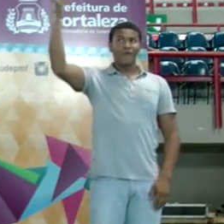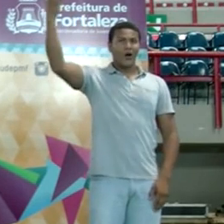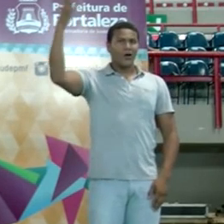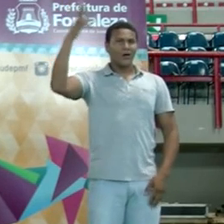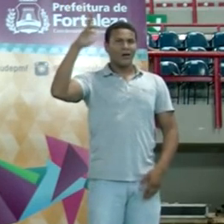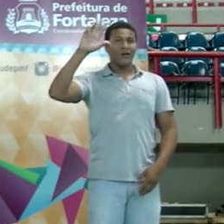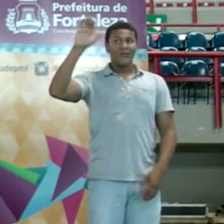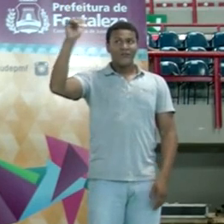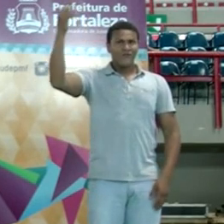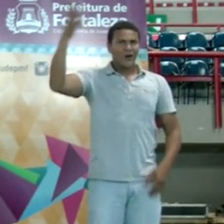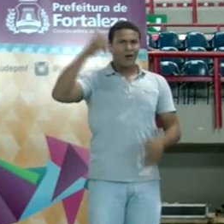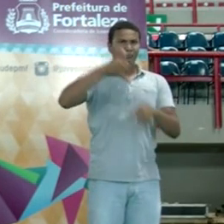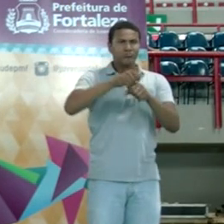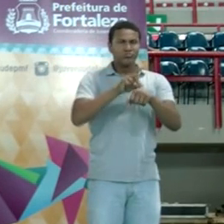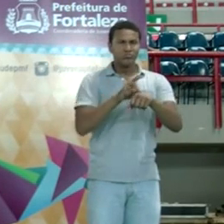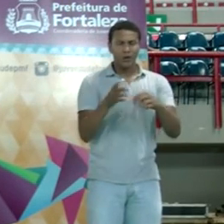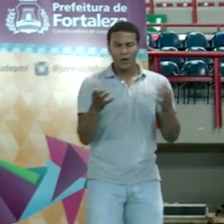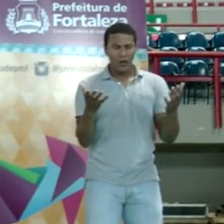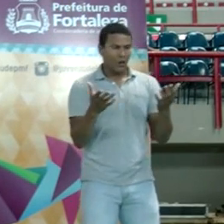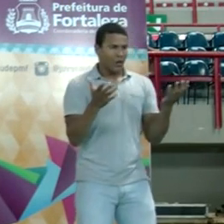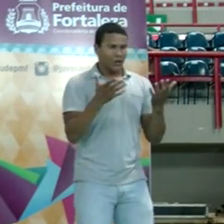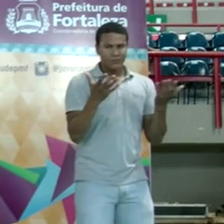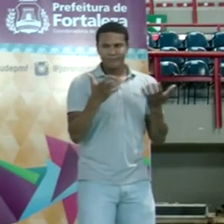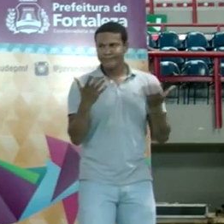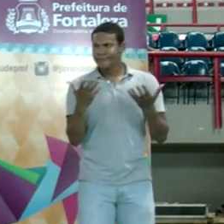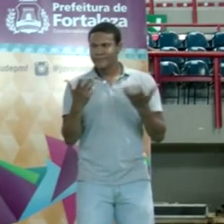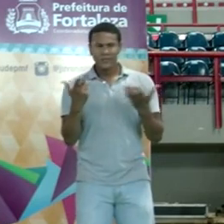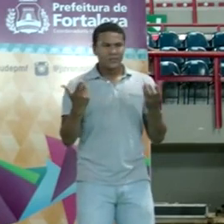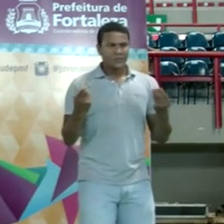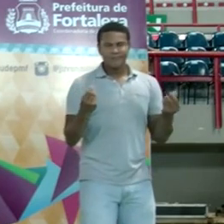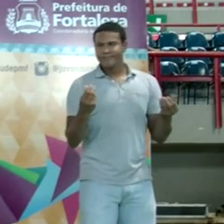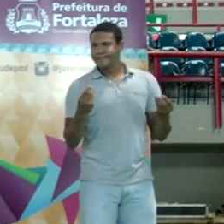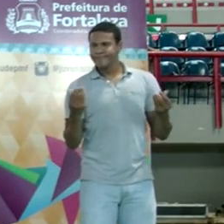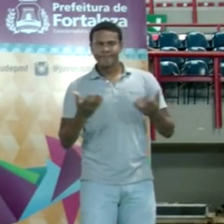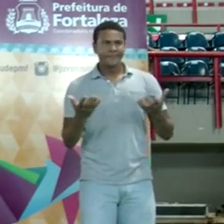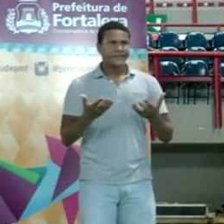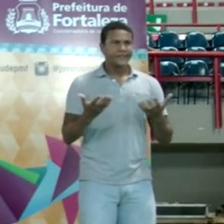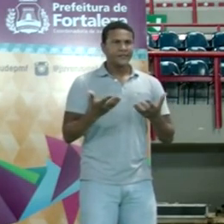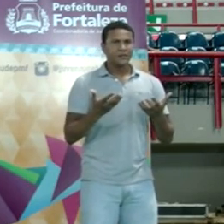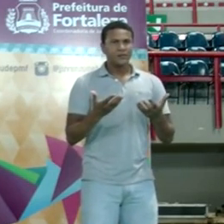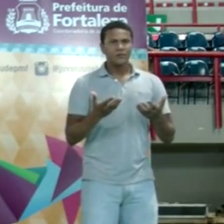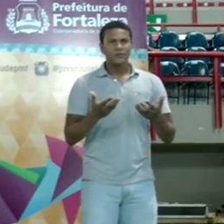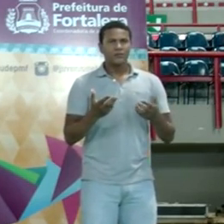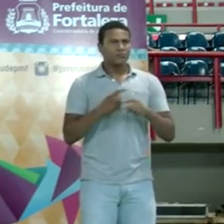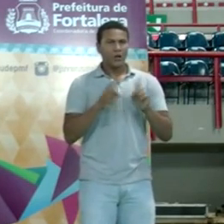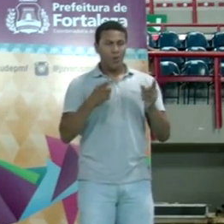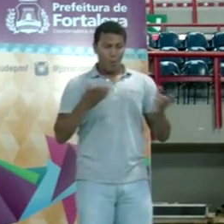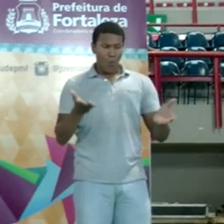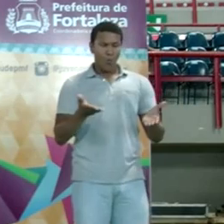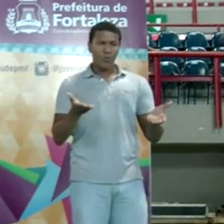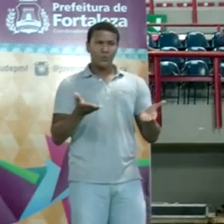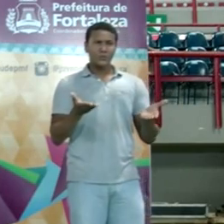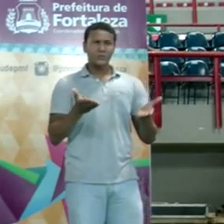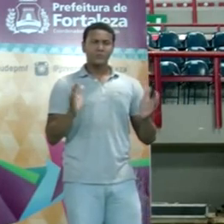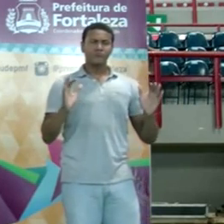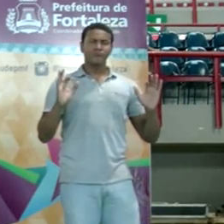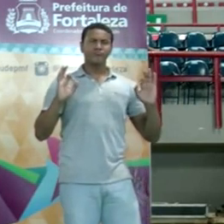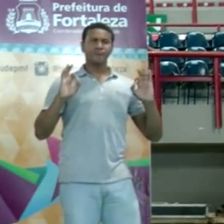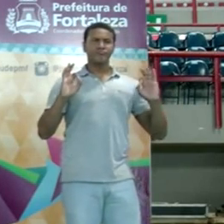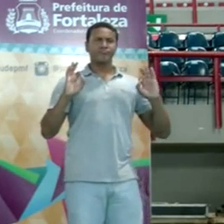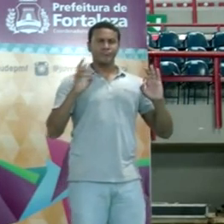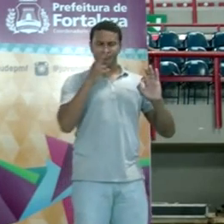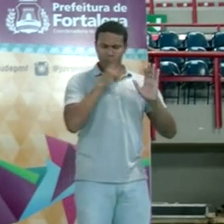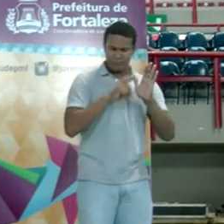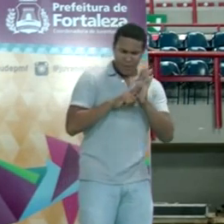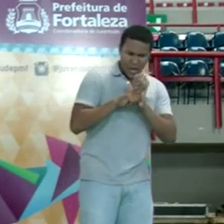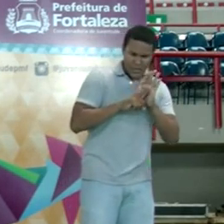fora. Aí o pró-álcool foi uma medida desesperada. Tinha que sair alguma coisa errada, né? Mas hoje em dia você vê que com uns anos a mais de pesquisa a